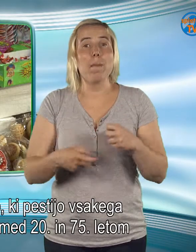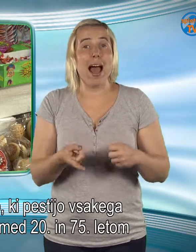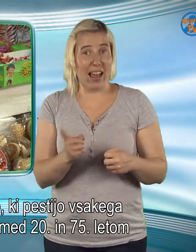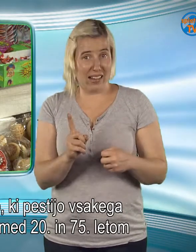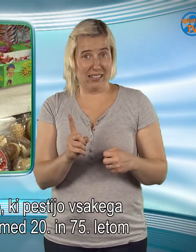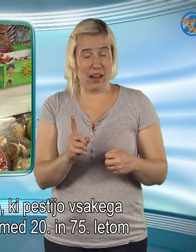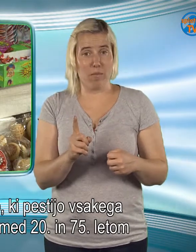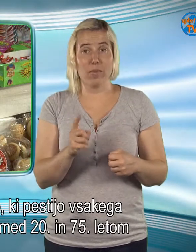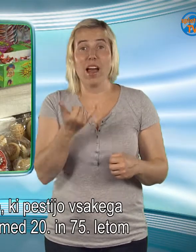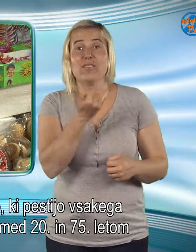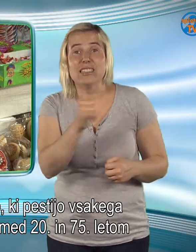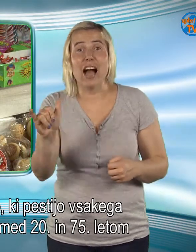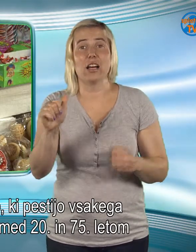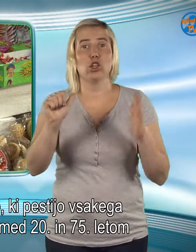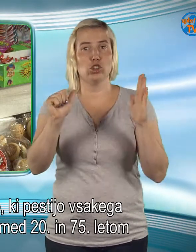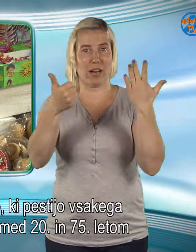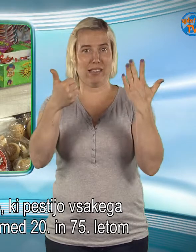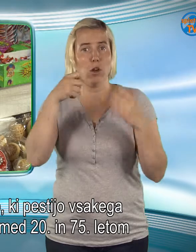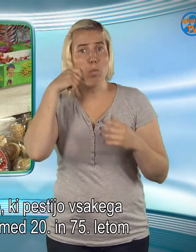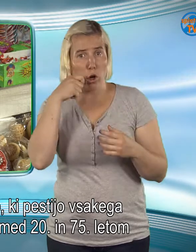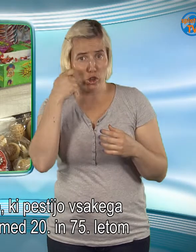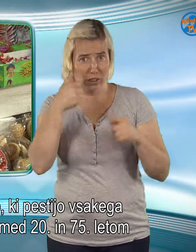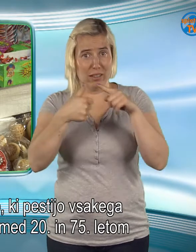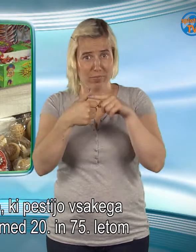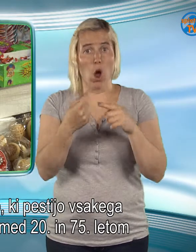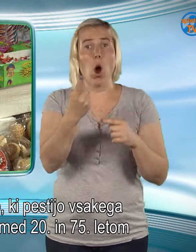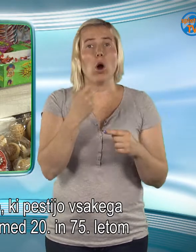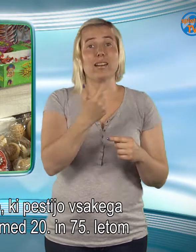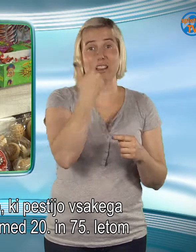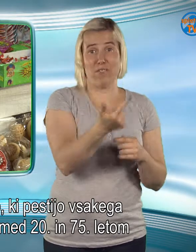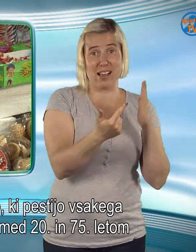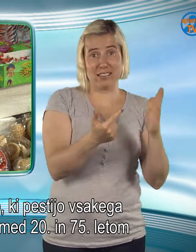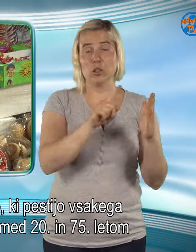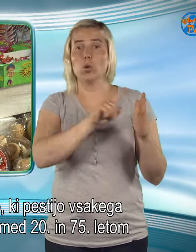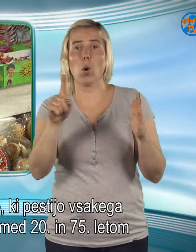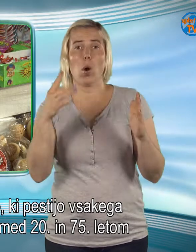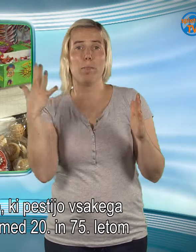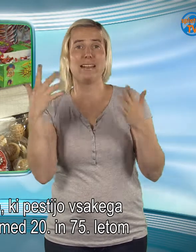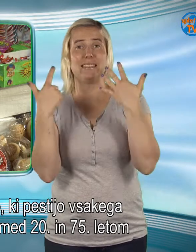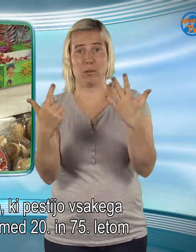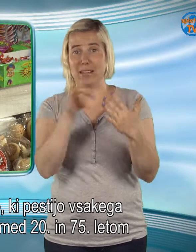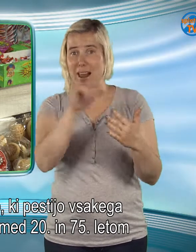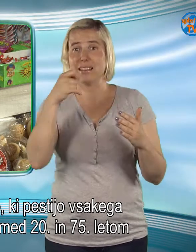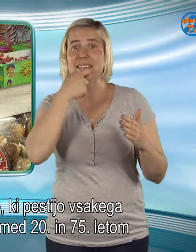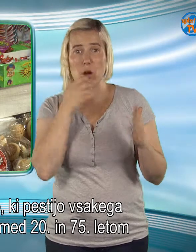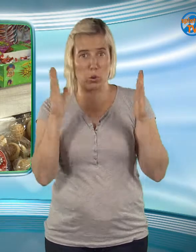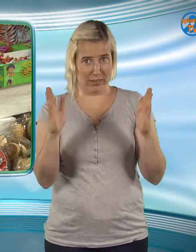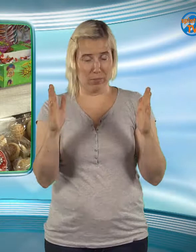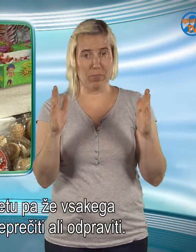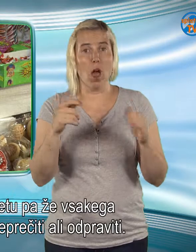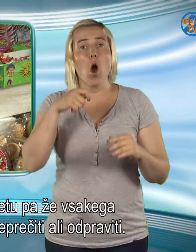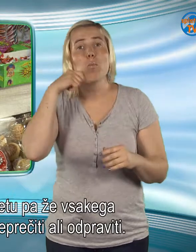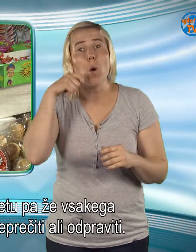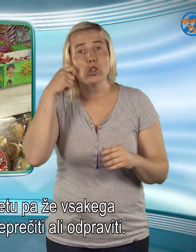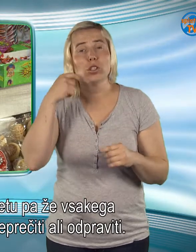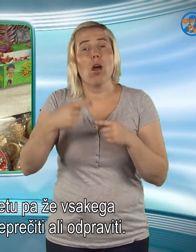Težave z erekcijo, ki pestijo vsakega šestega moškega med 20 in 75 letom starosti,